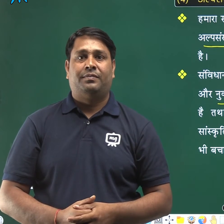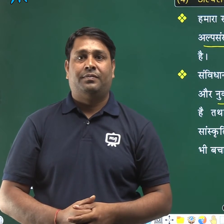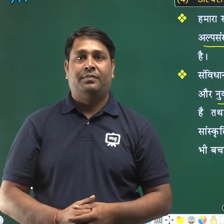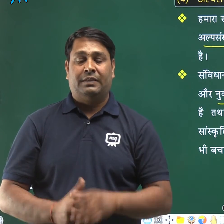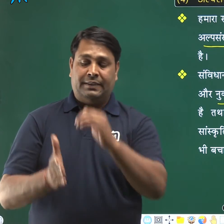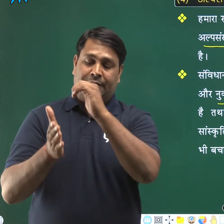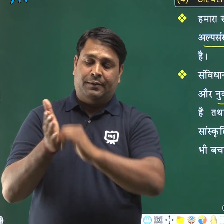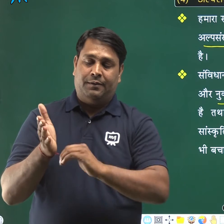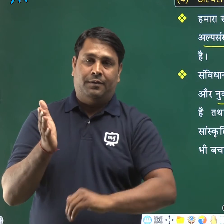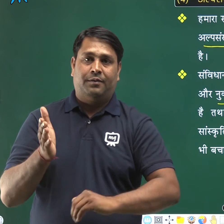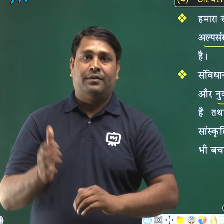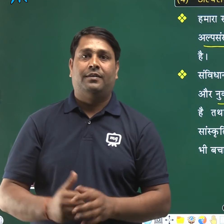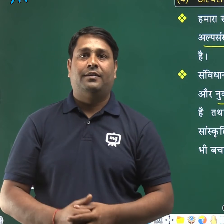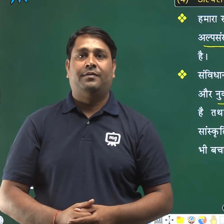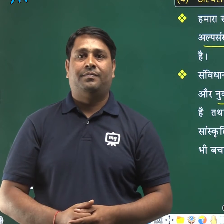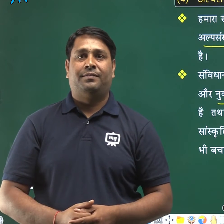नुकसान की